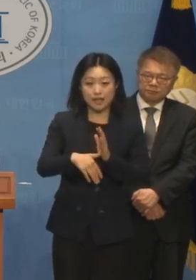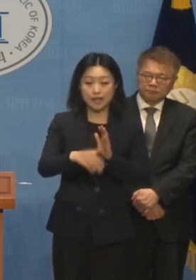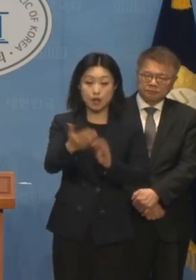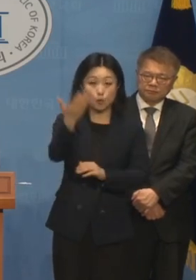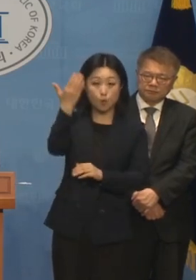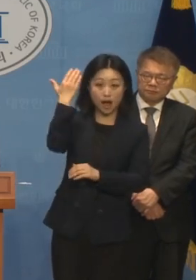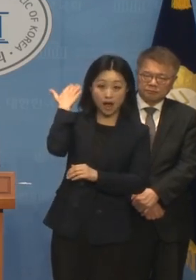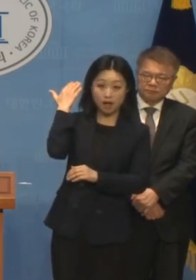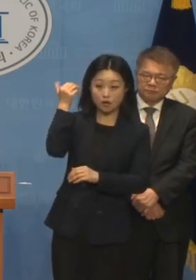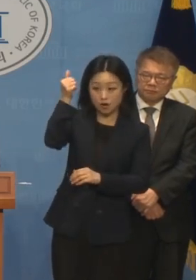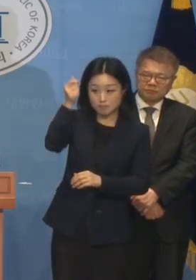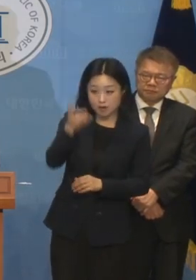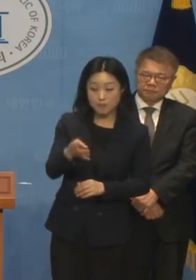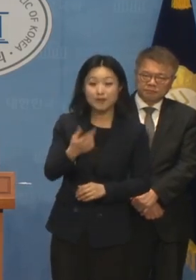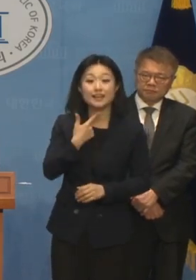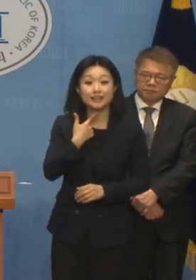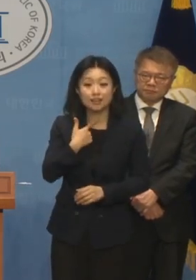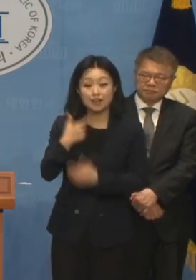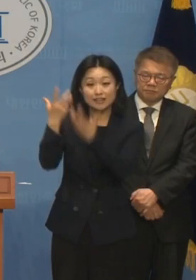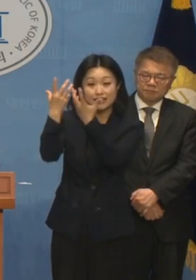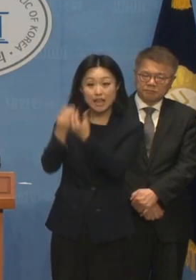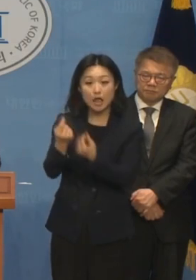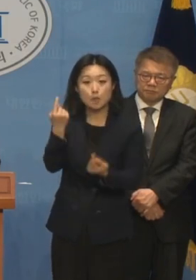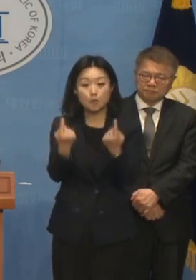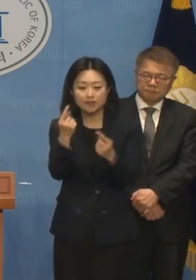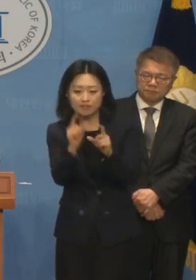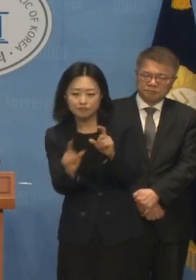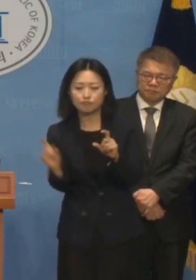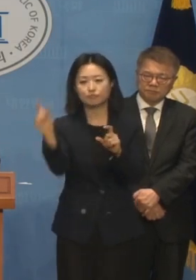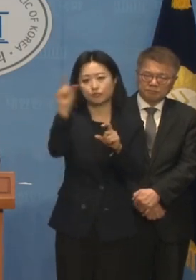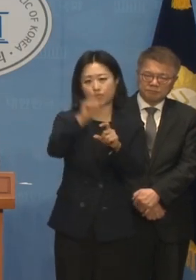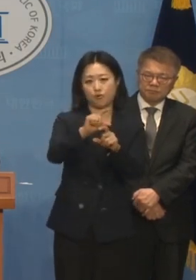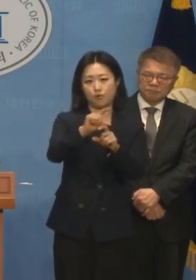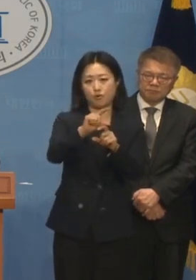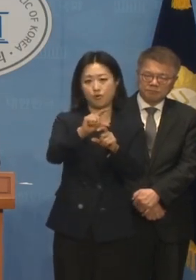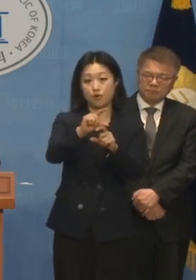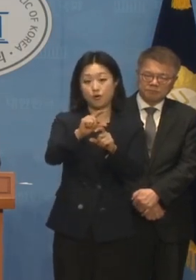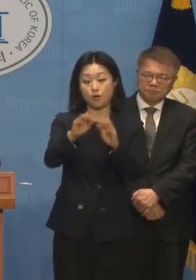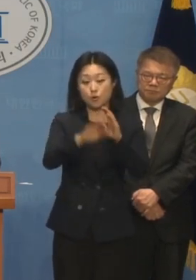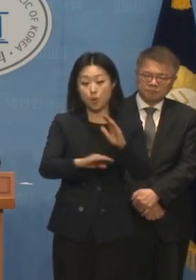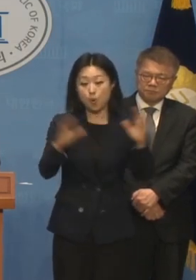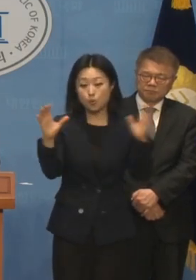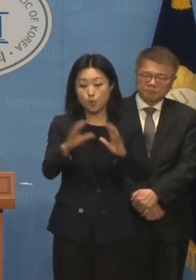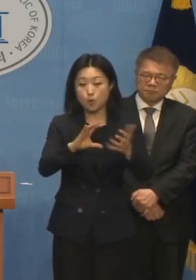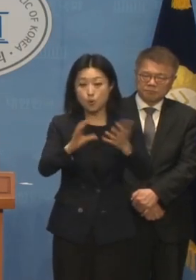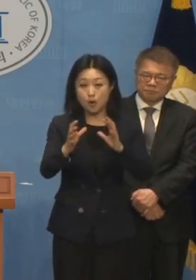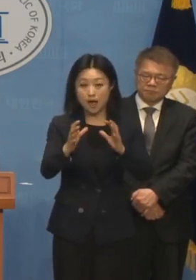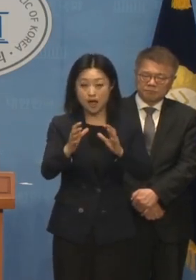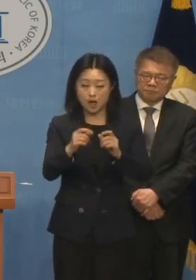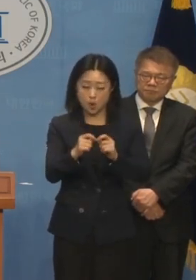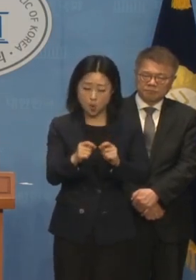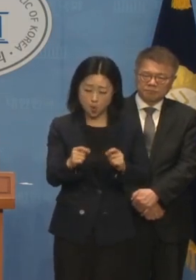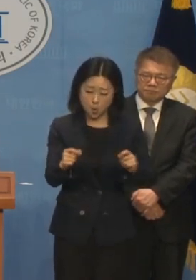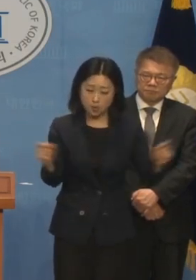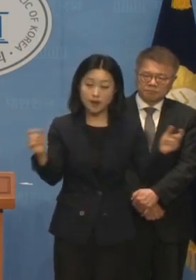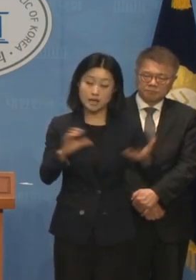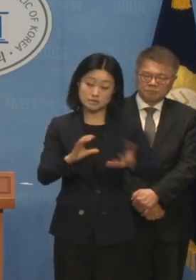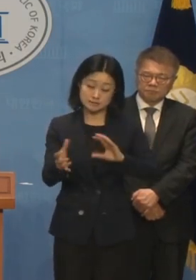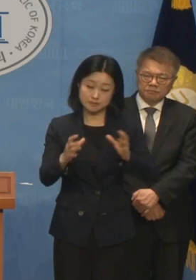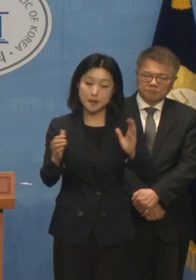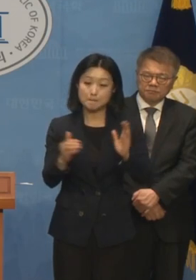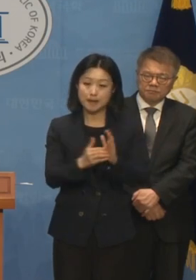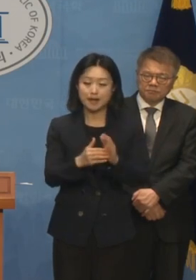과거에 몇 차례 있었던 사례보다 더욱 공론화 길이가 길어졌습니다.